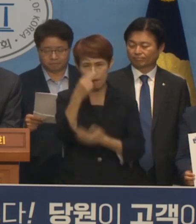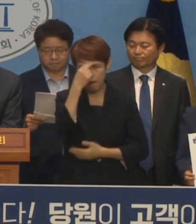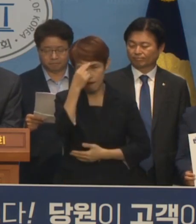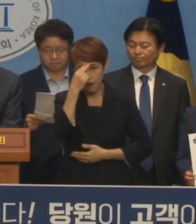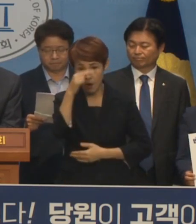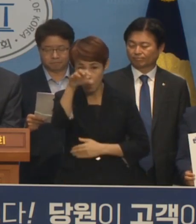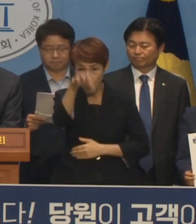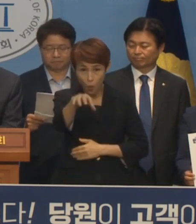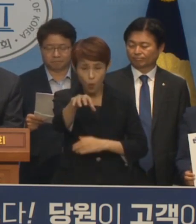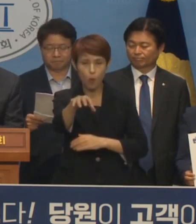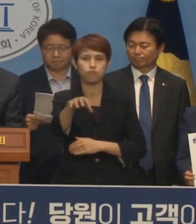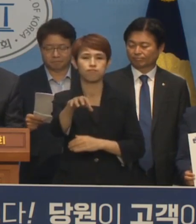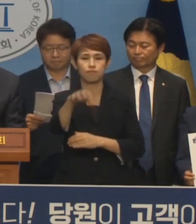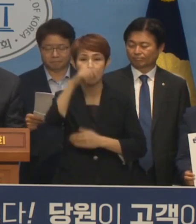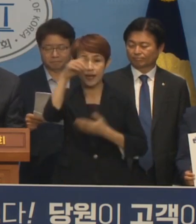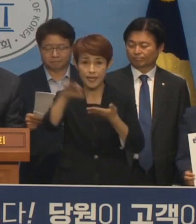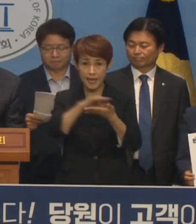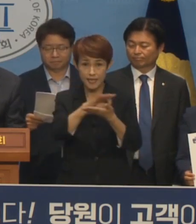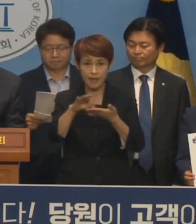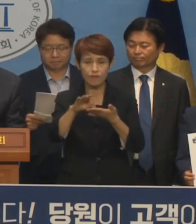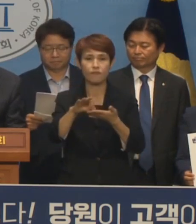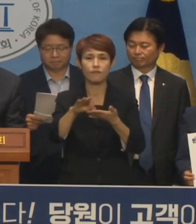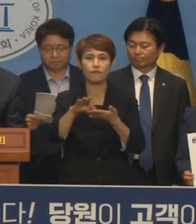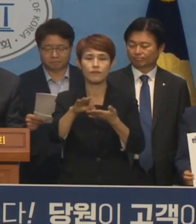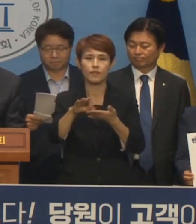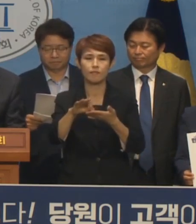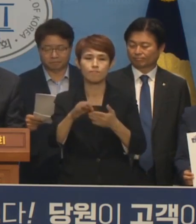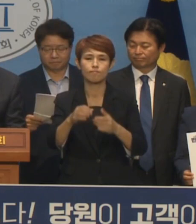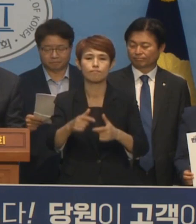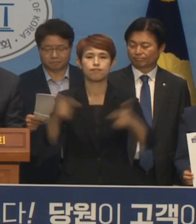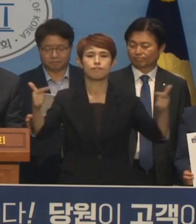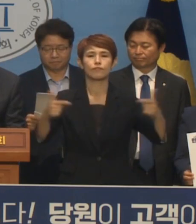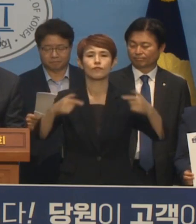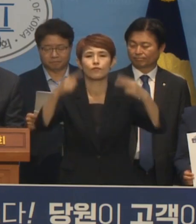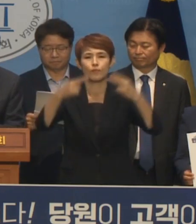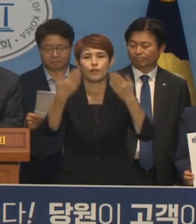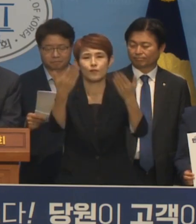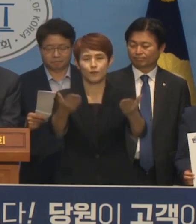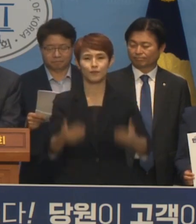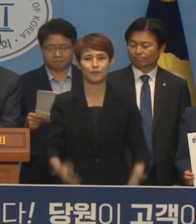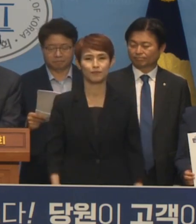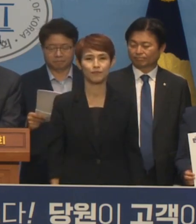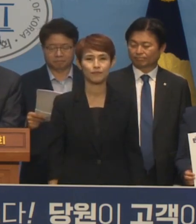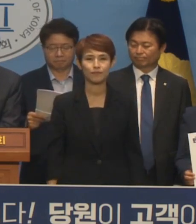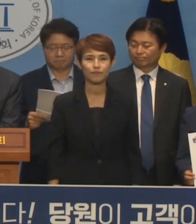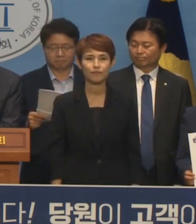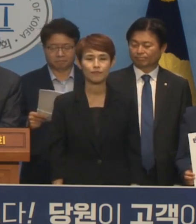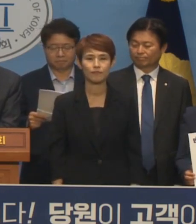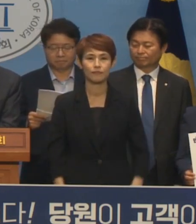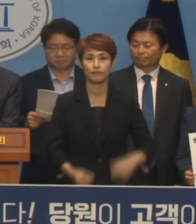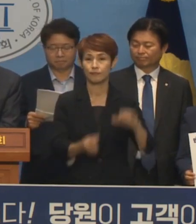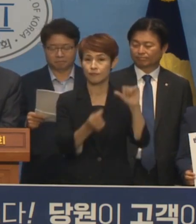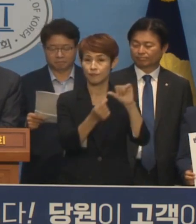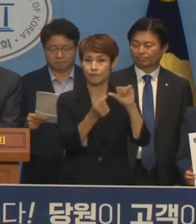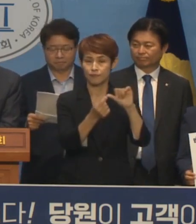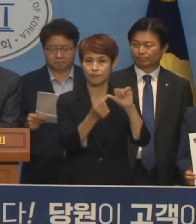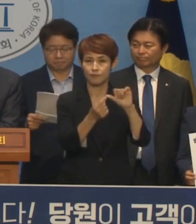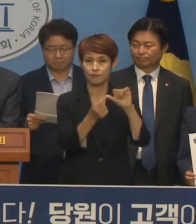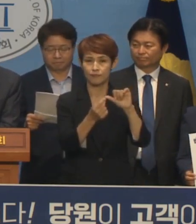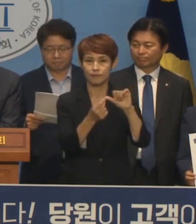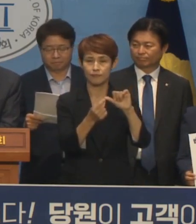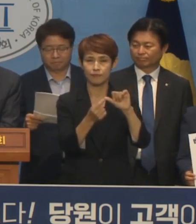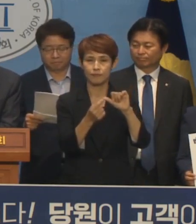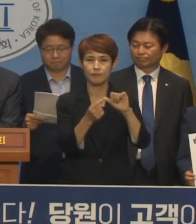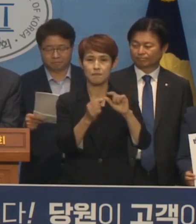지역의 지원 예산을 지금보다 2배로 늘리겠습니다. 다섯째,